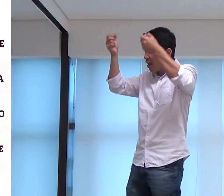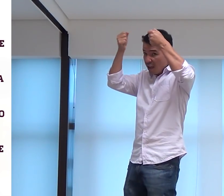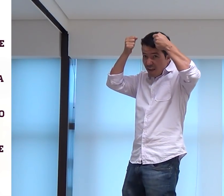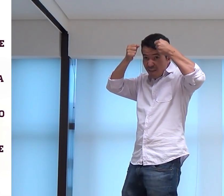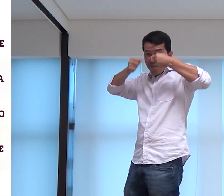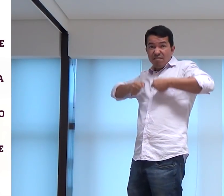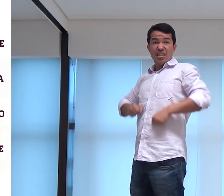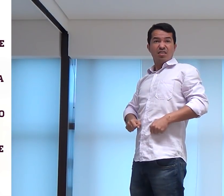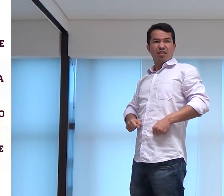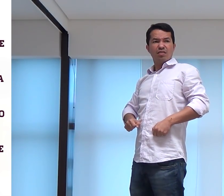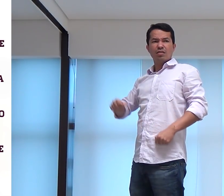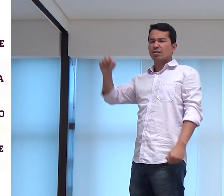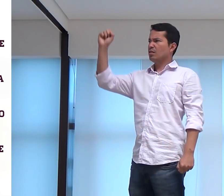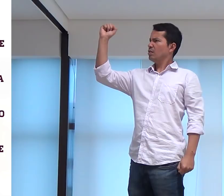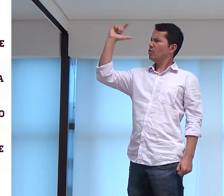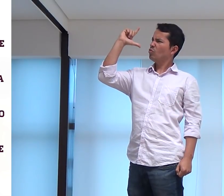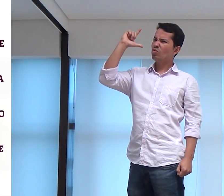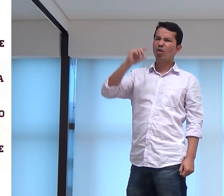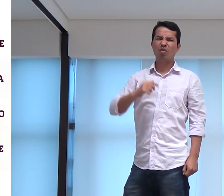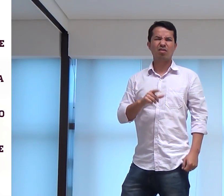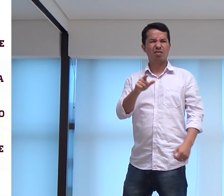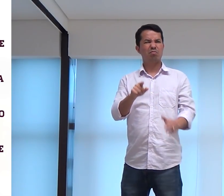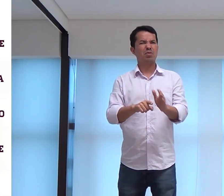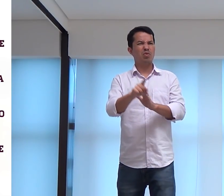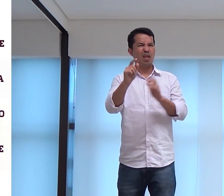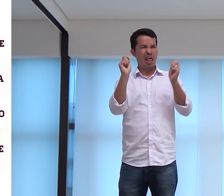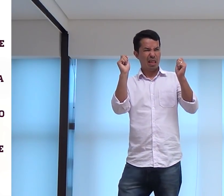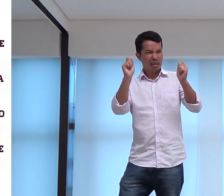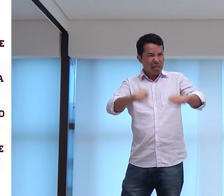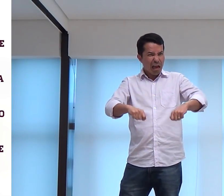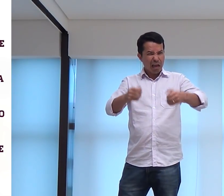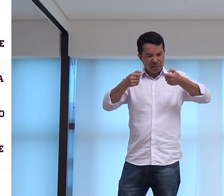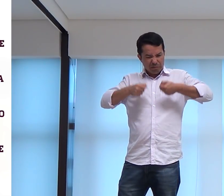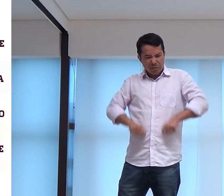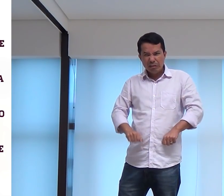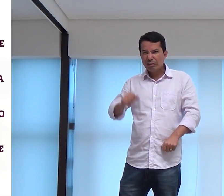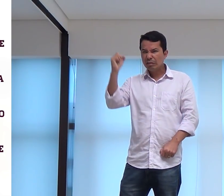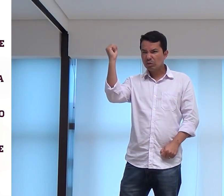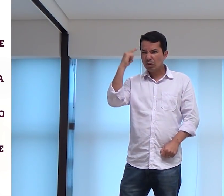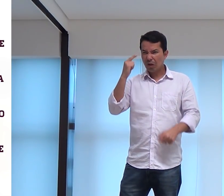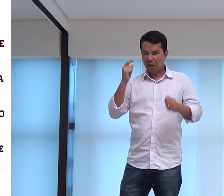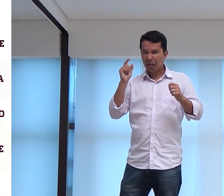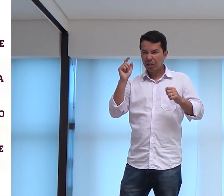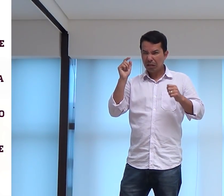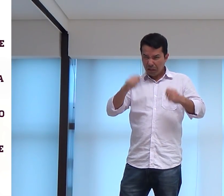Uma mulher vestida do sol. Tem como nós nos vestirmos do sol?